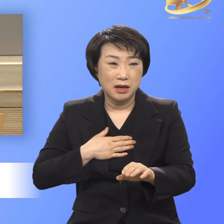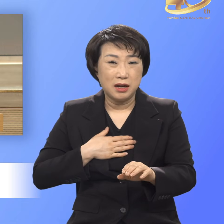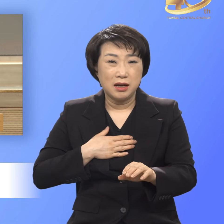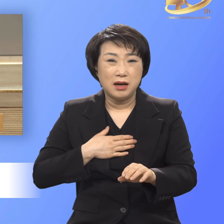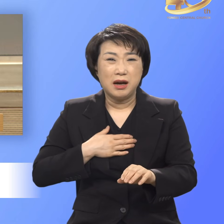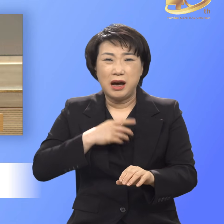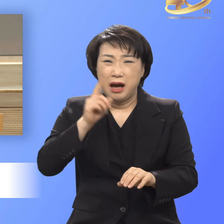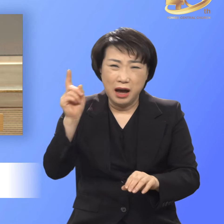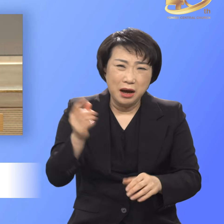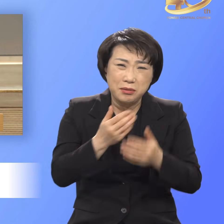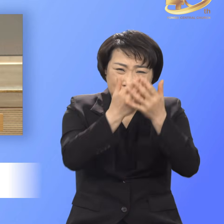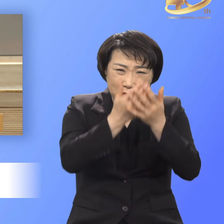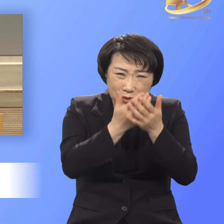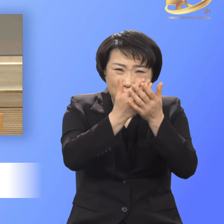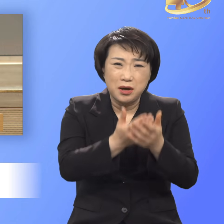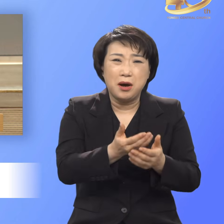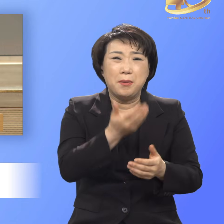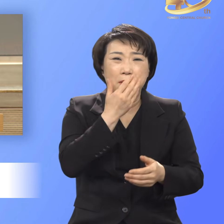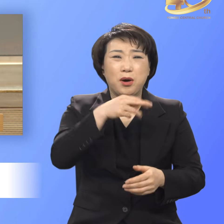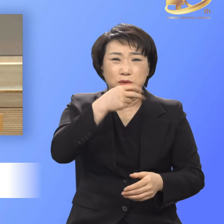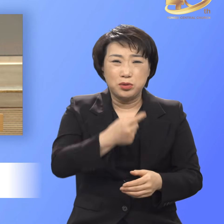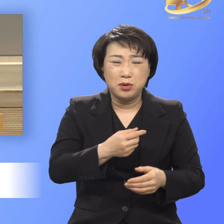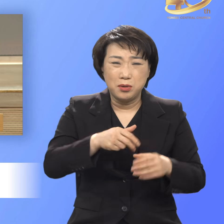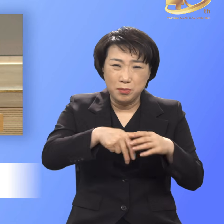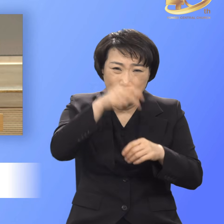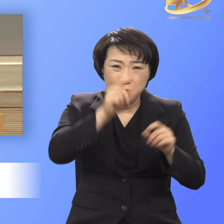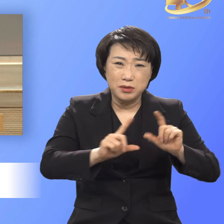비를 먹어도 말까먹고 살아도